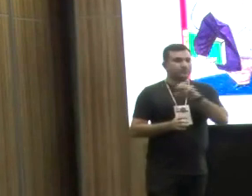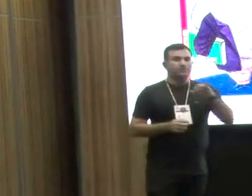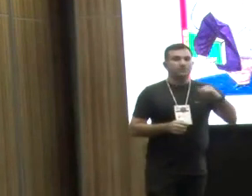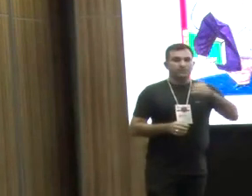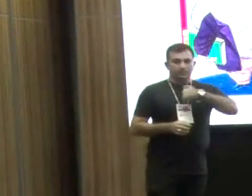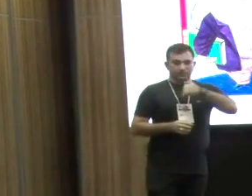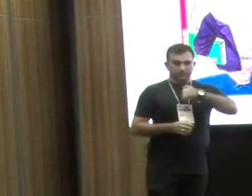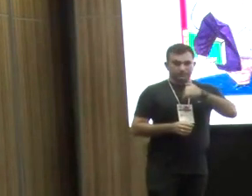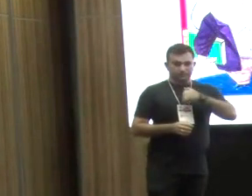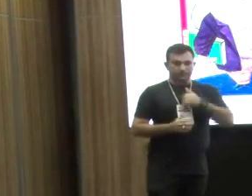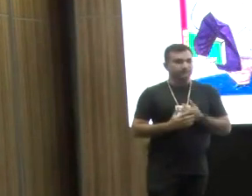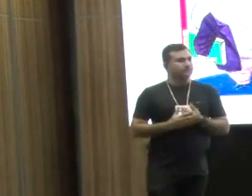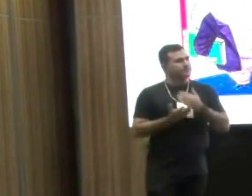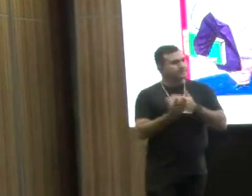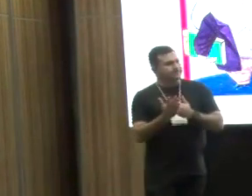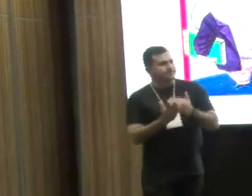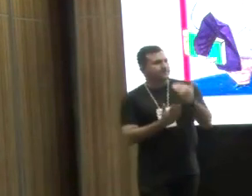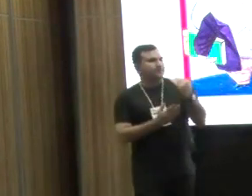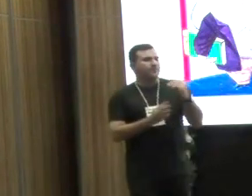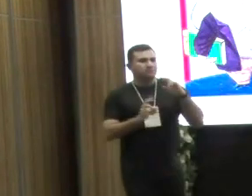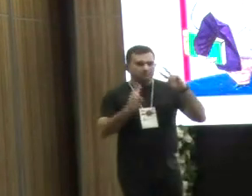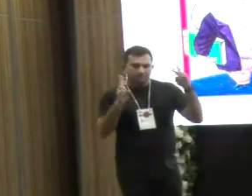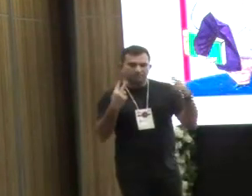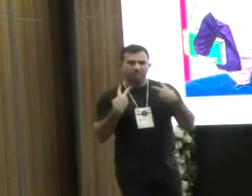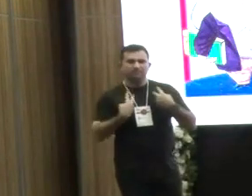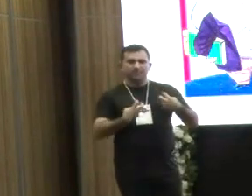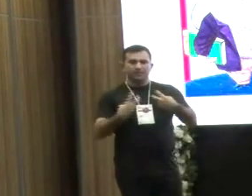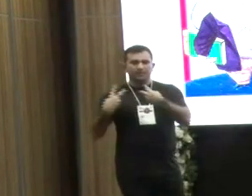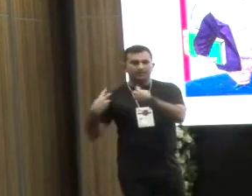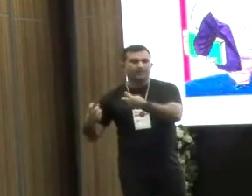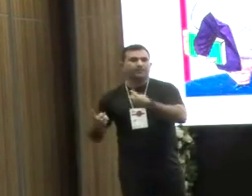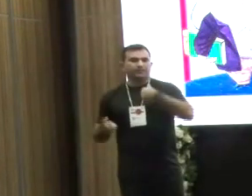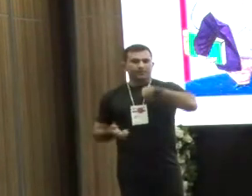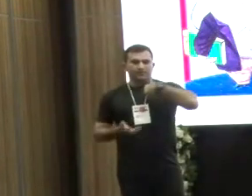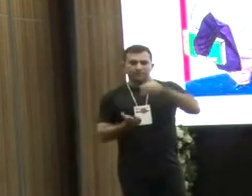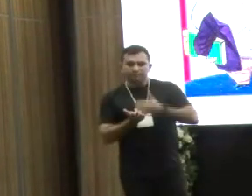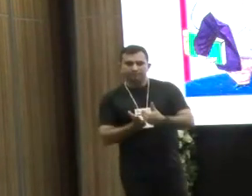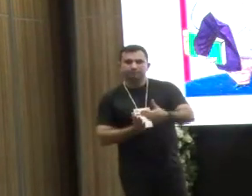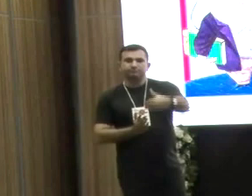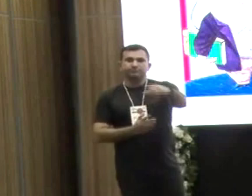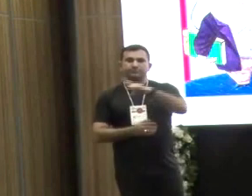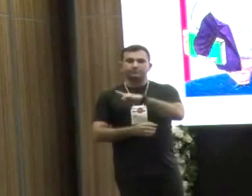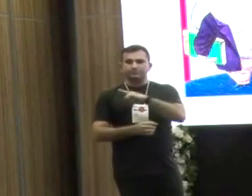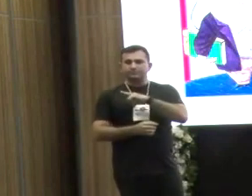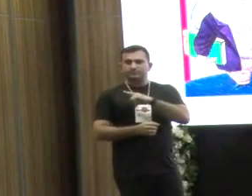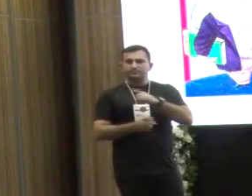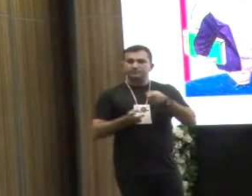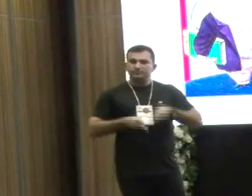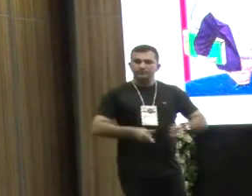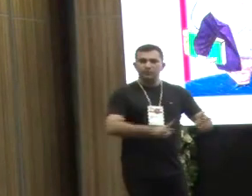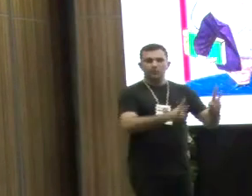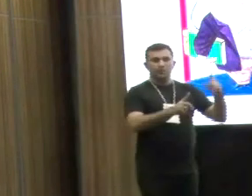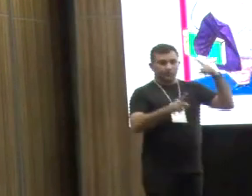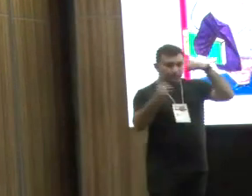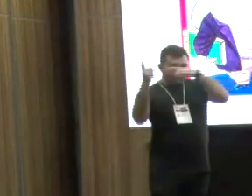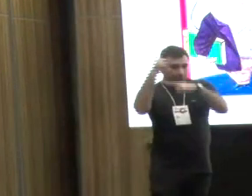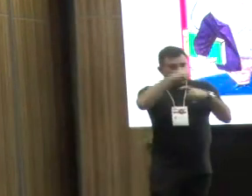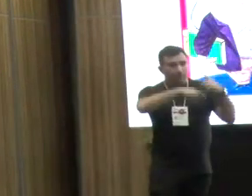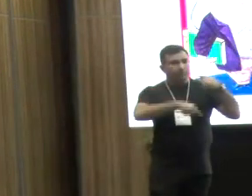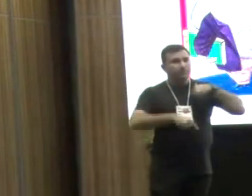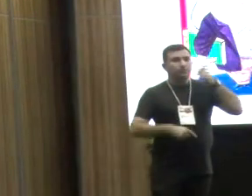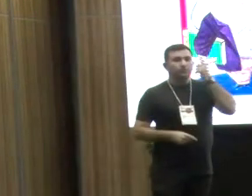eu começo a me enxergar só a partir de mim mesmo, com dificuldade eu vou